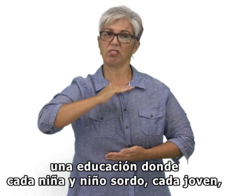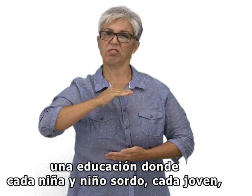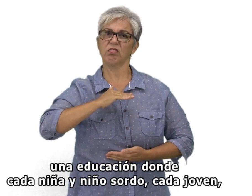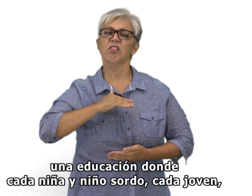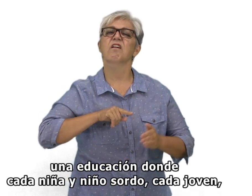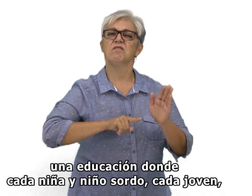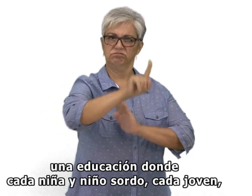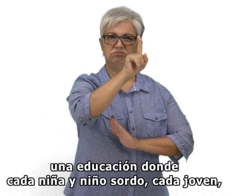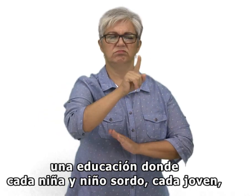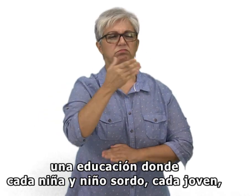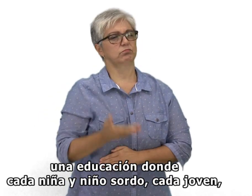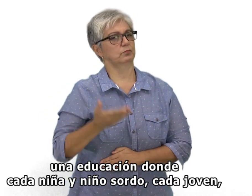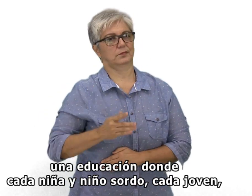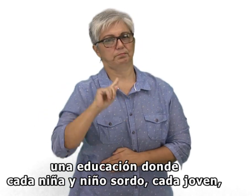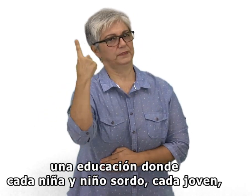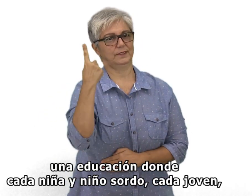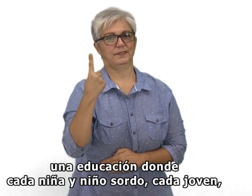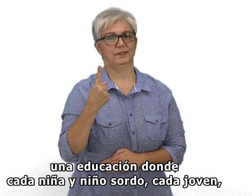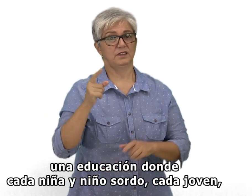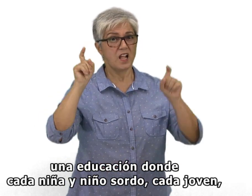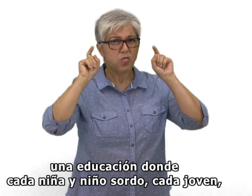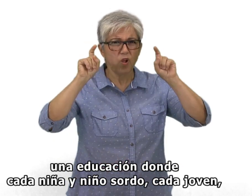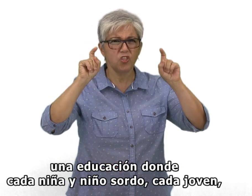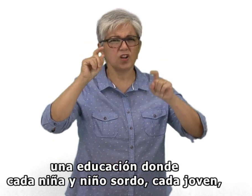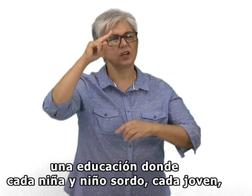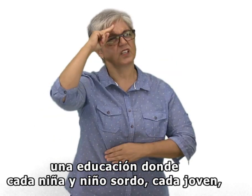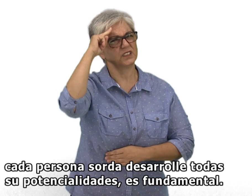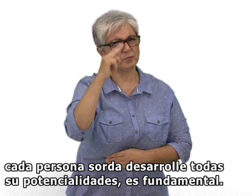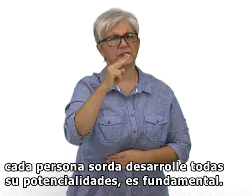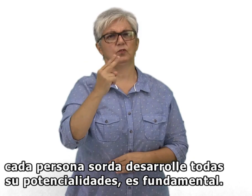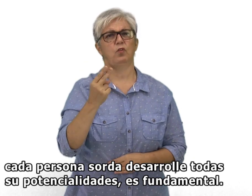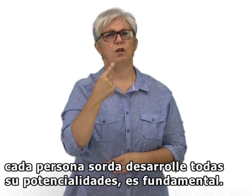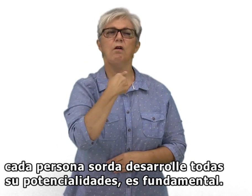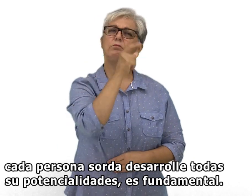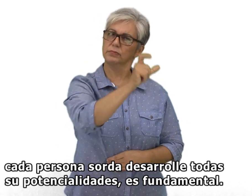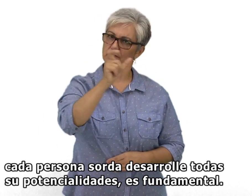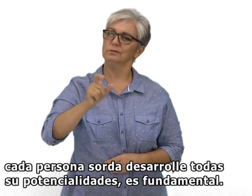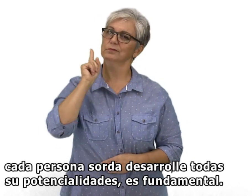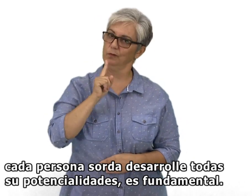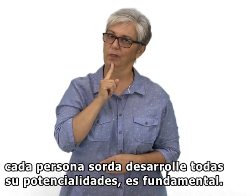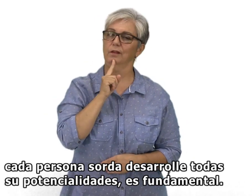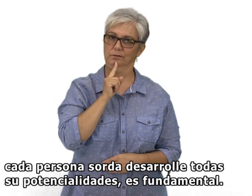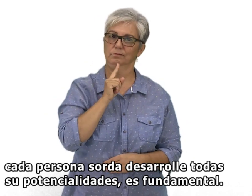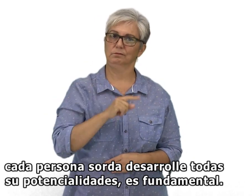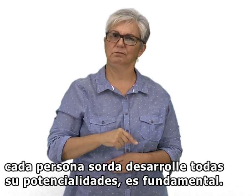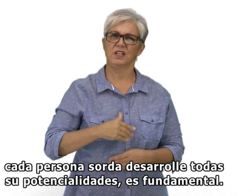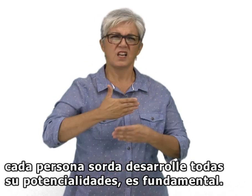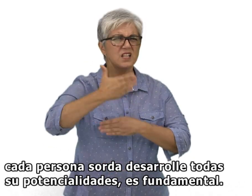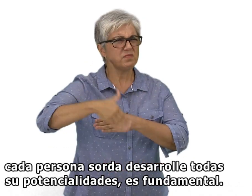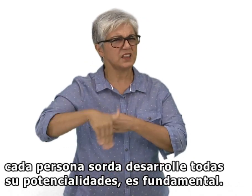una educación donde cada niña y niño sordo, cada joven, cada persona sorda desarrolle todas sus potencialidades